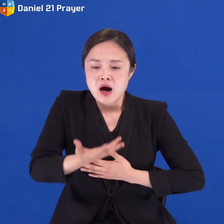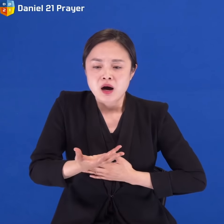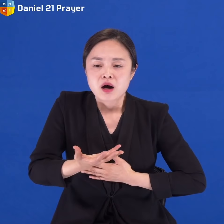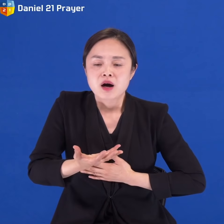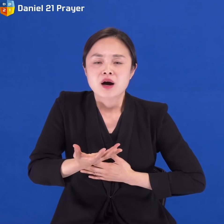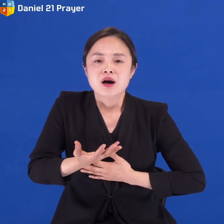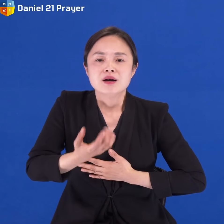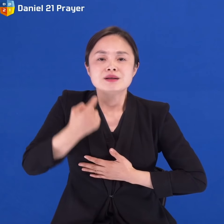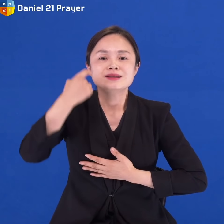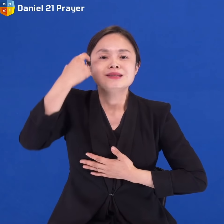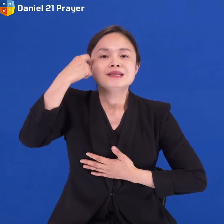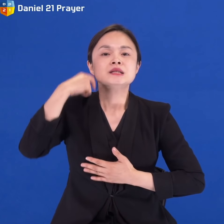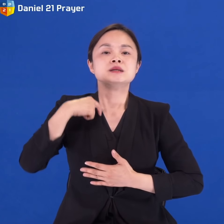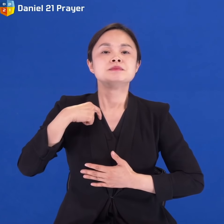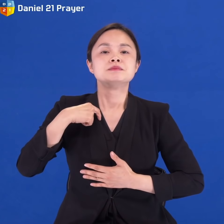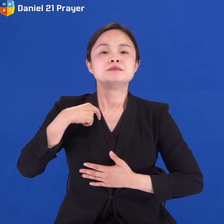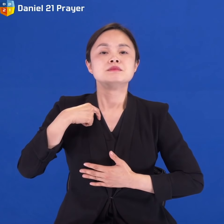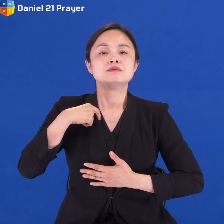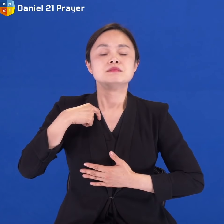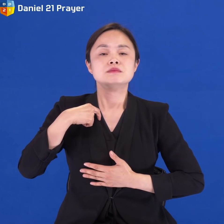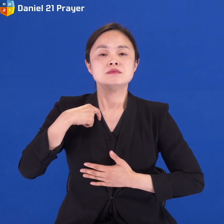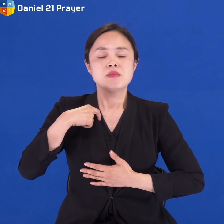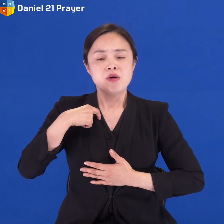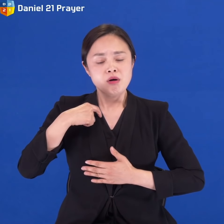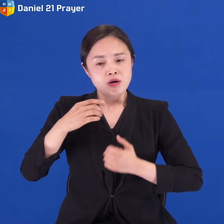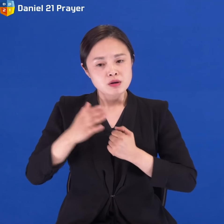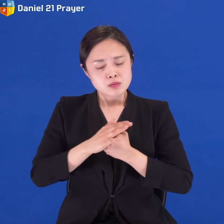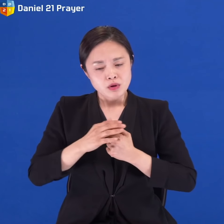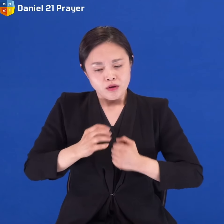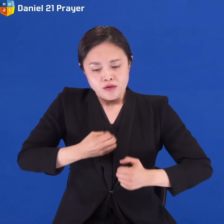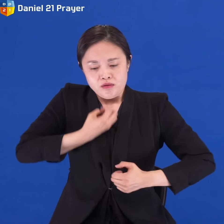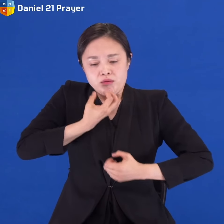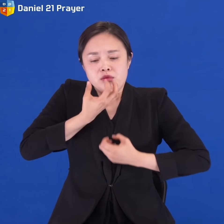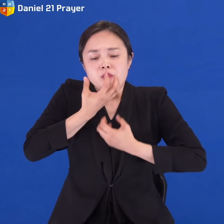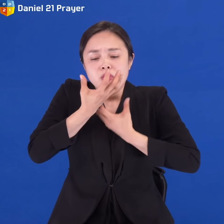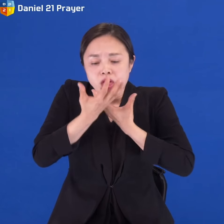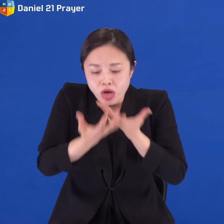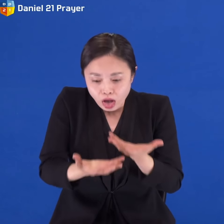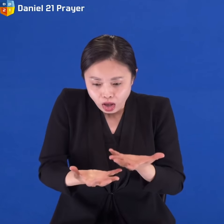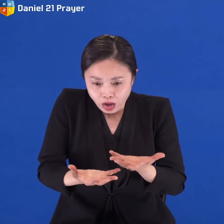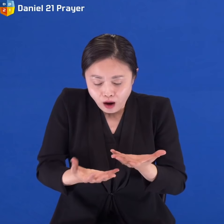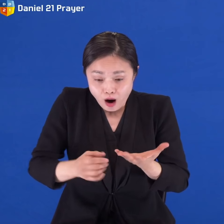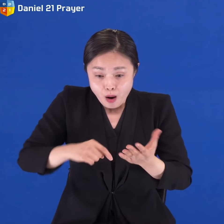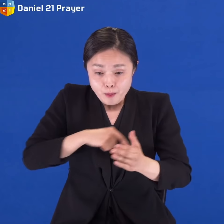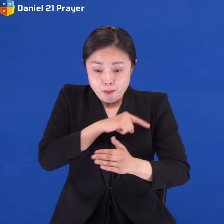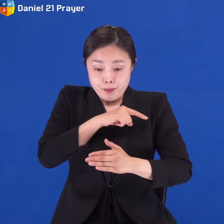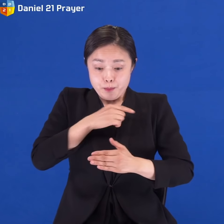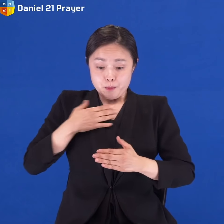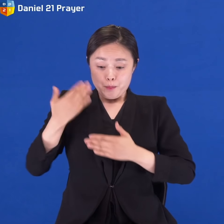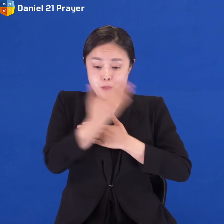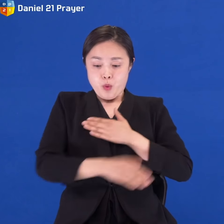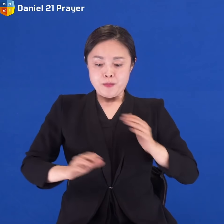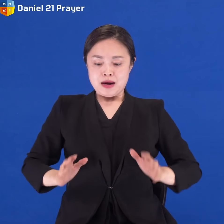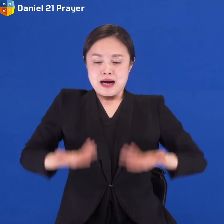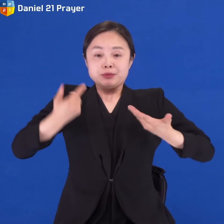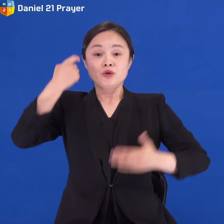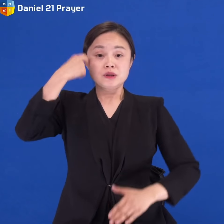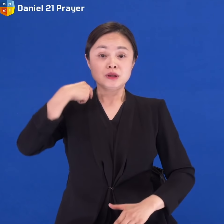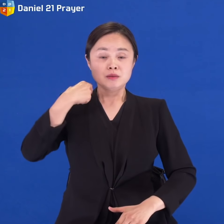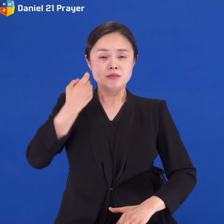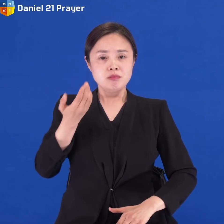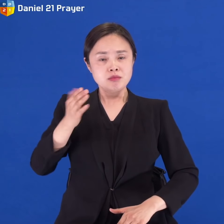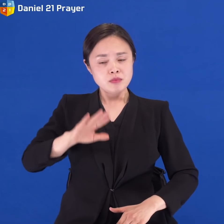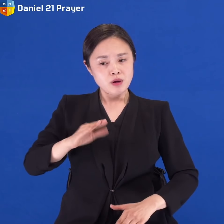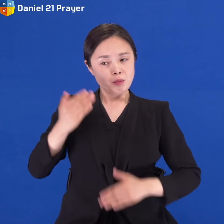분명히 몸무게는 그대로인데 구역 그냥 올라오는 것 같아요. 으악 하는 그런 회개를 제가 했습니다. 그러던 어느 날